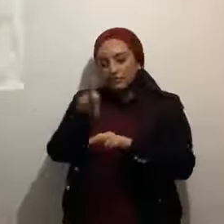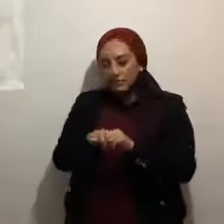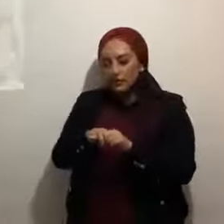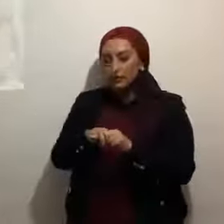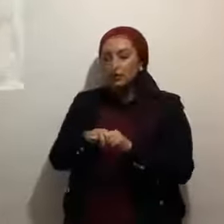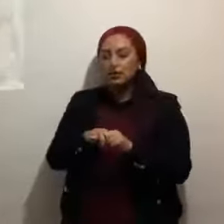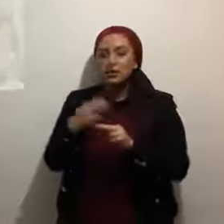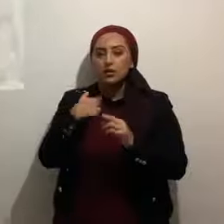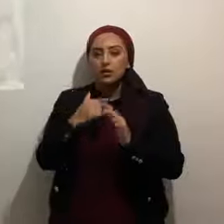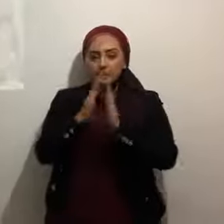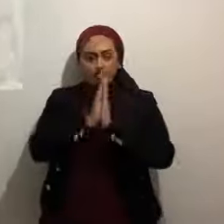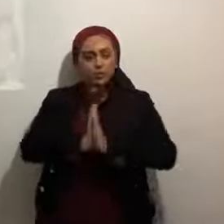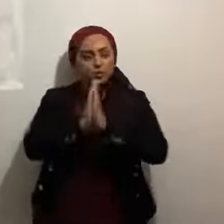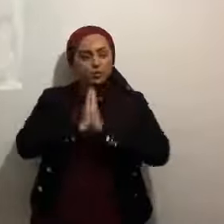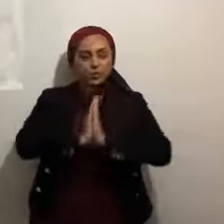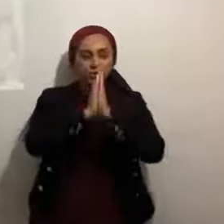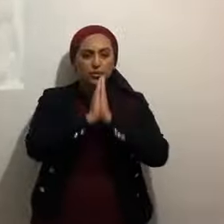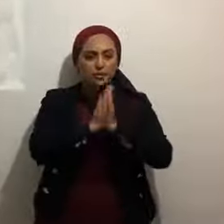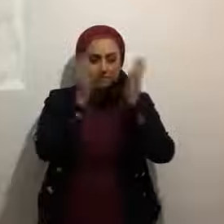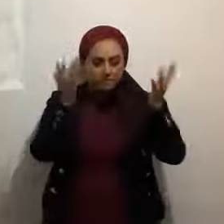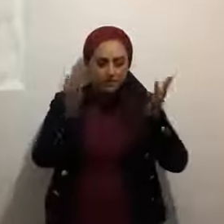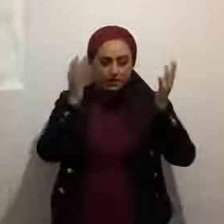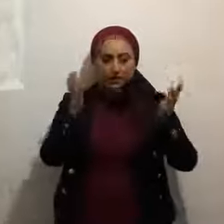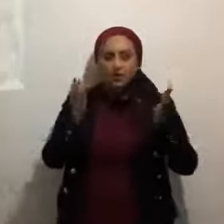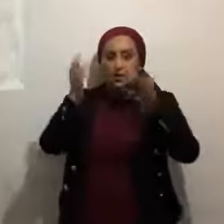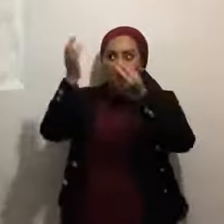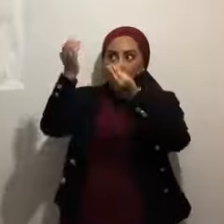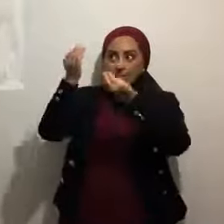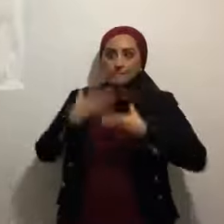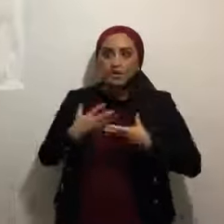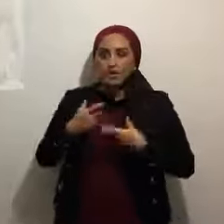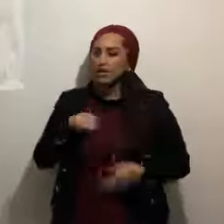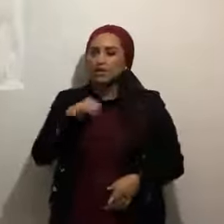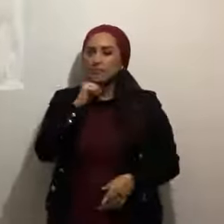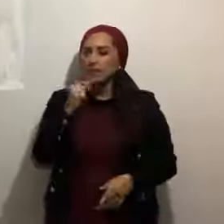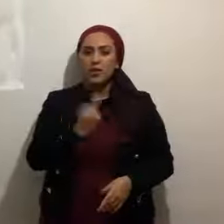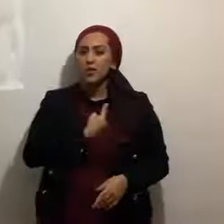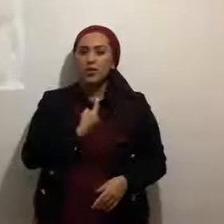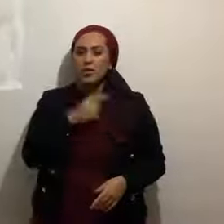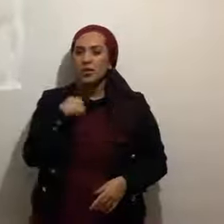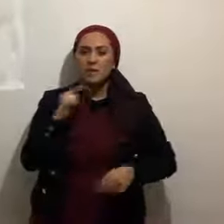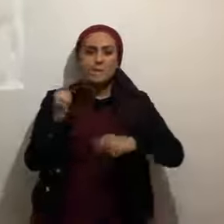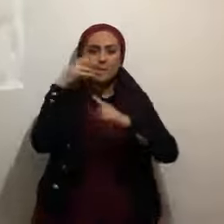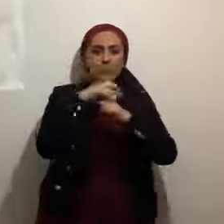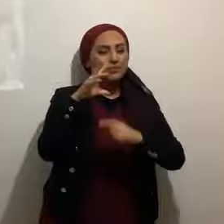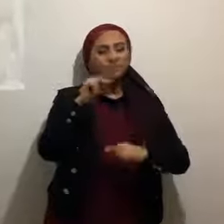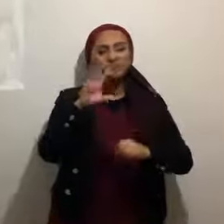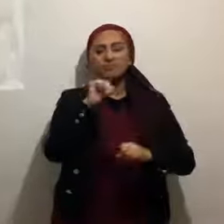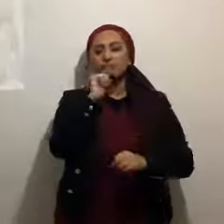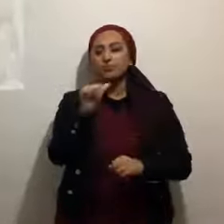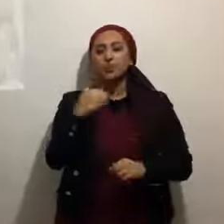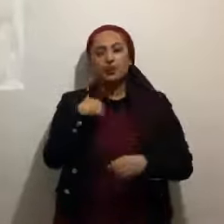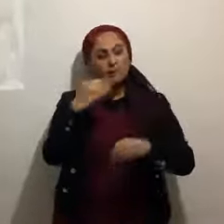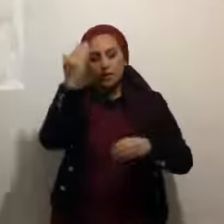orando, clamando, gimiendo. Entonces viene revelación. No soy el único ni el mejor. Siempre lo he dicho. Bendito es Yahshua